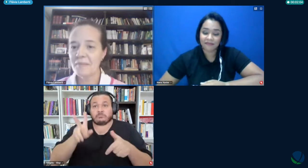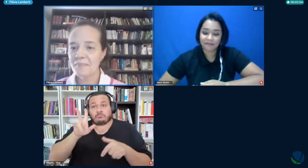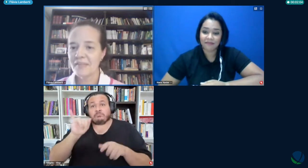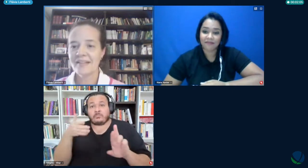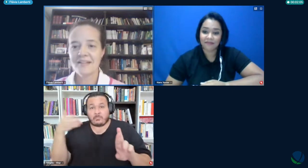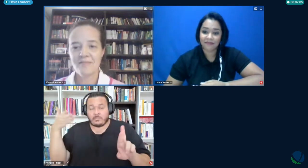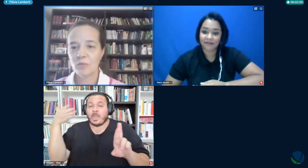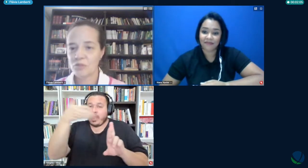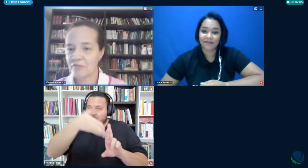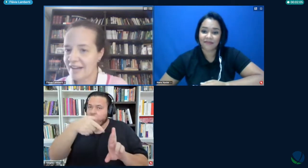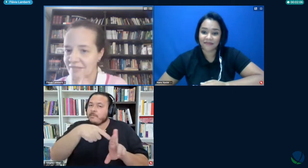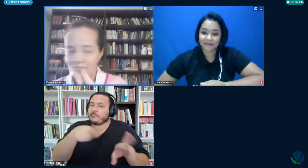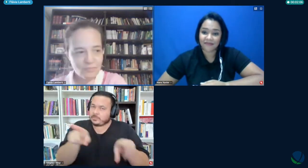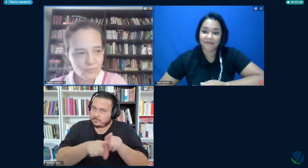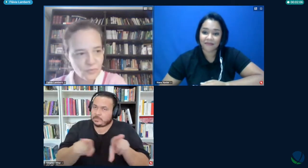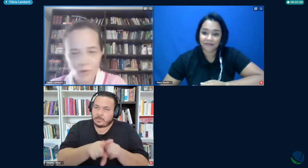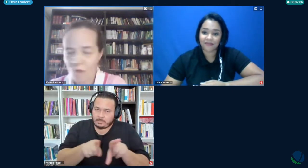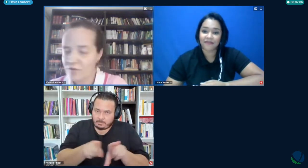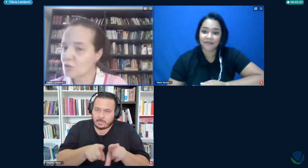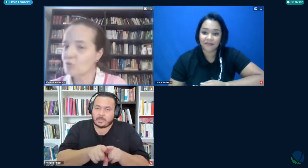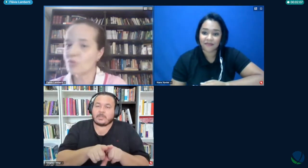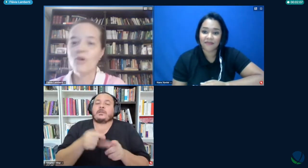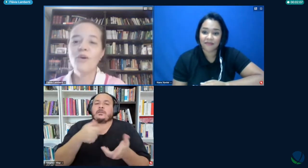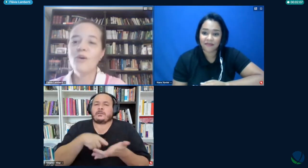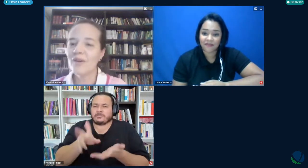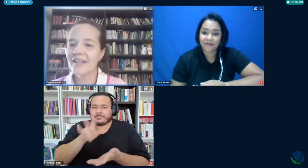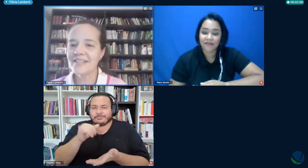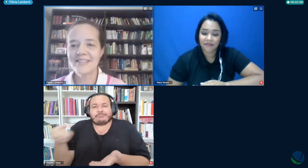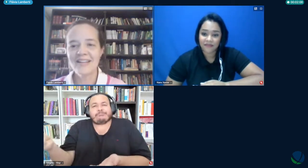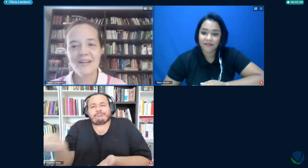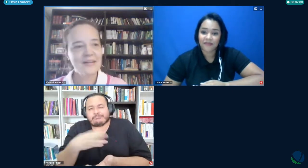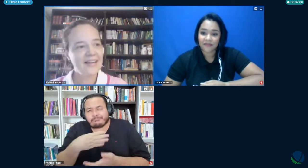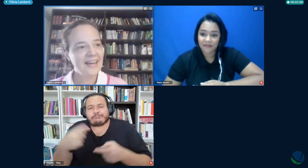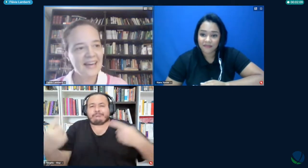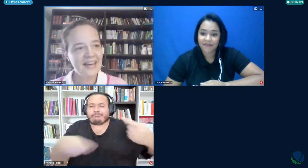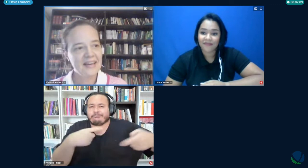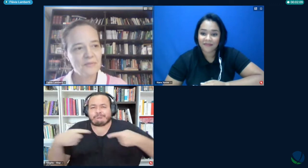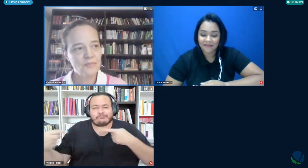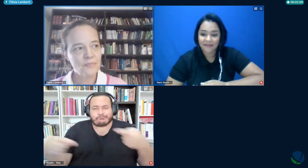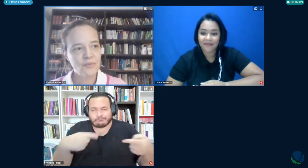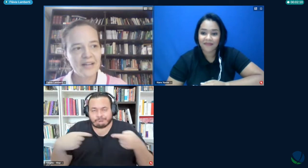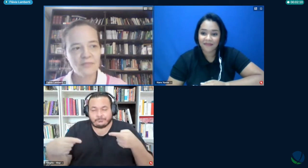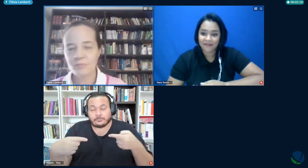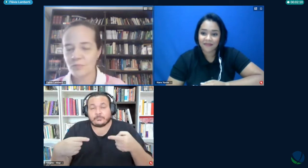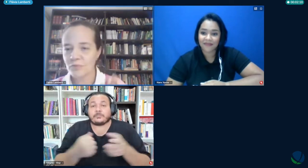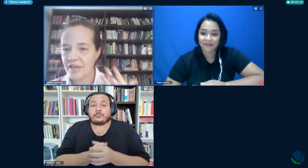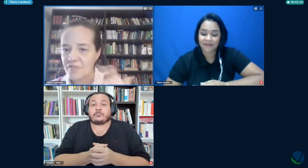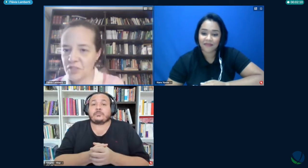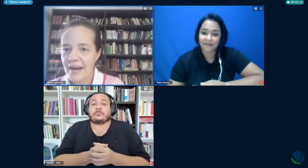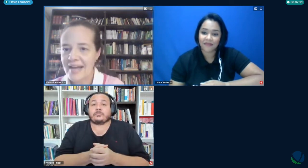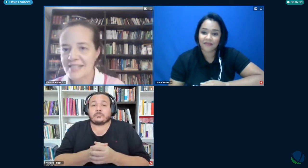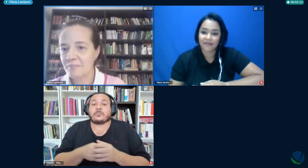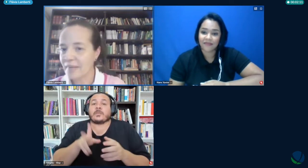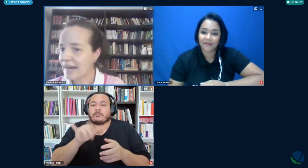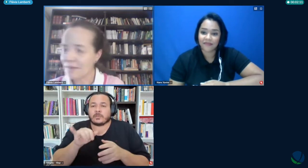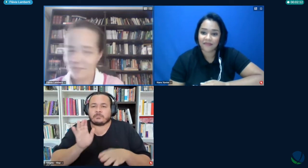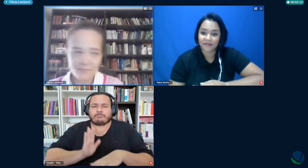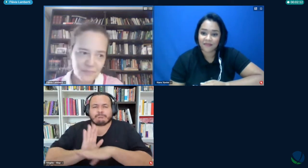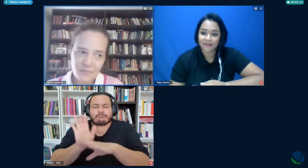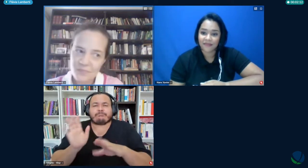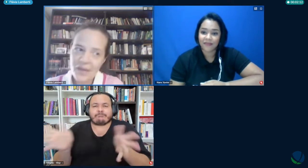né? Vai motivar novas discussões, vai servir de base